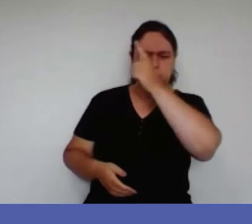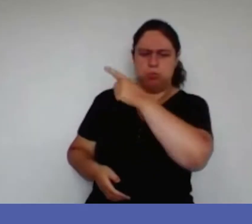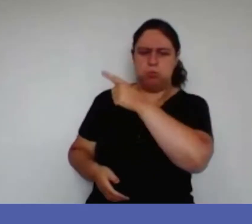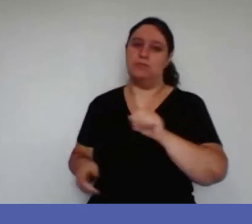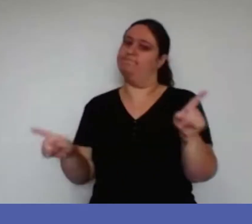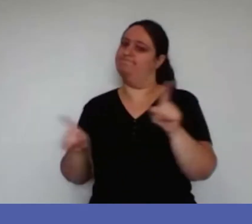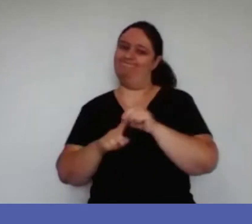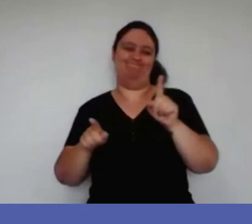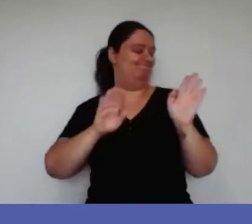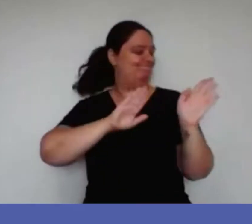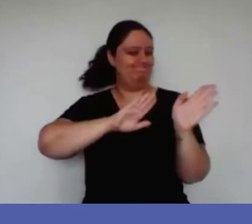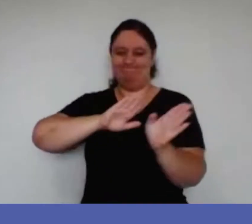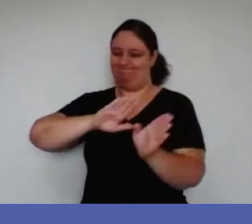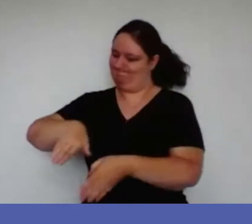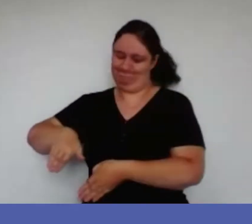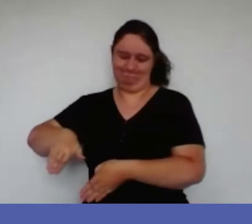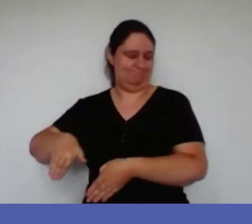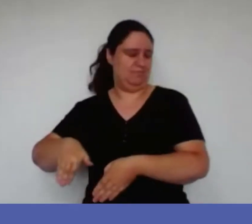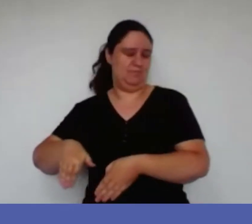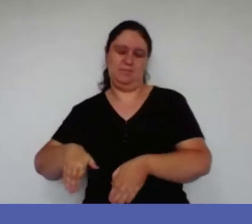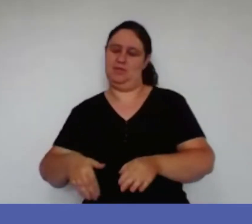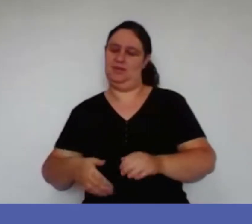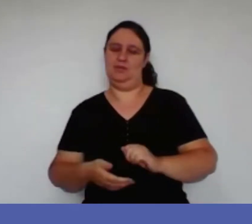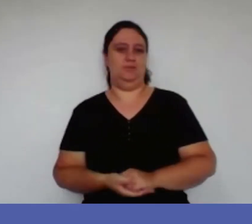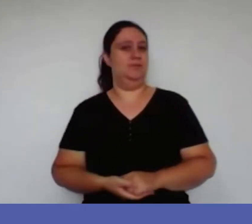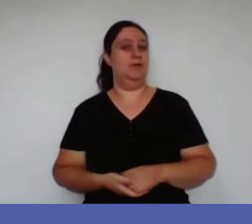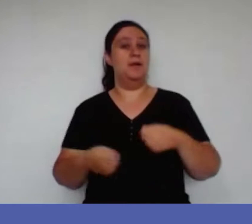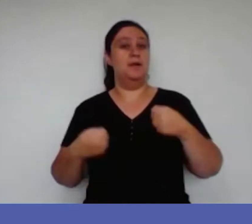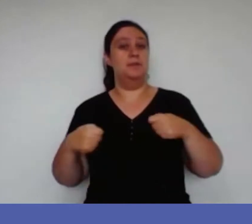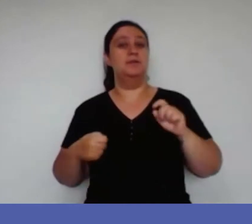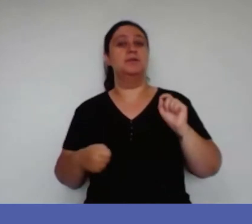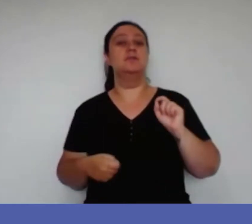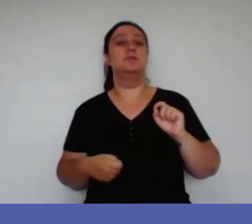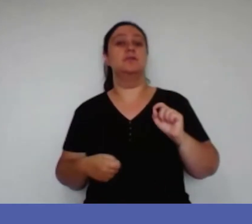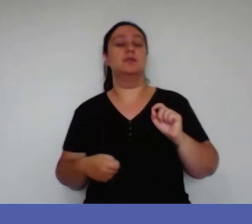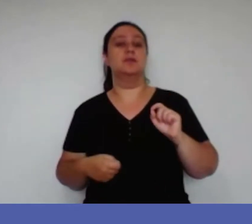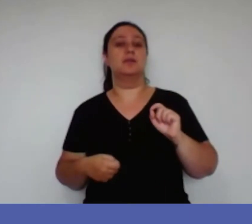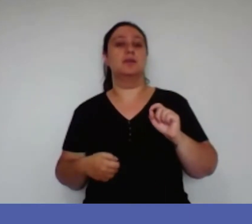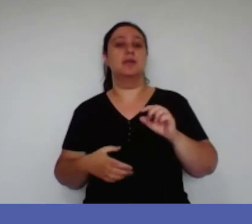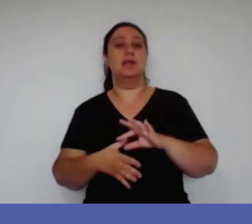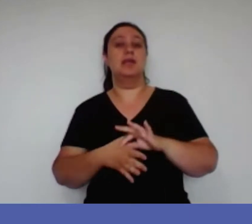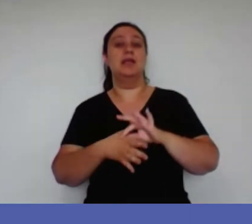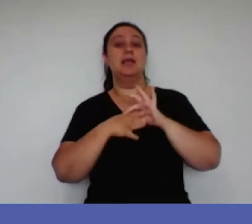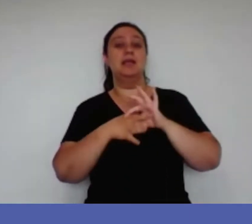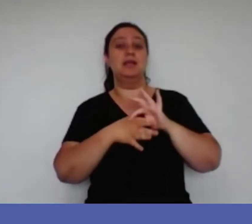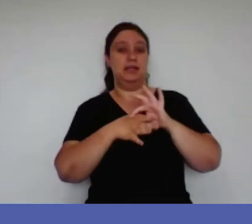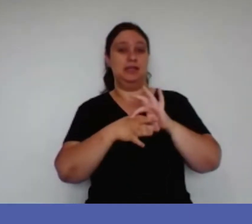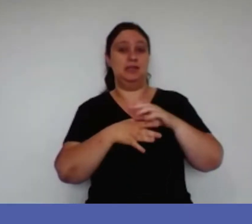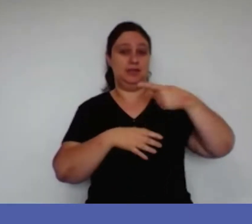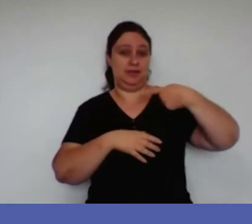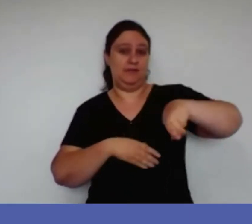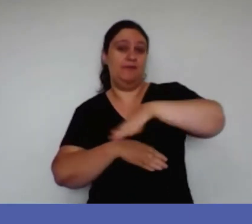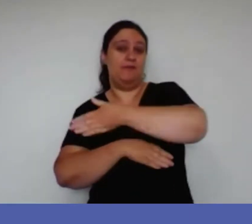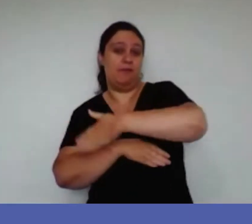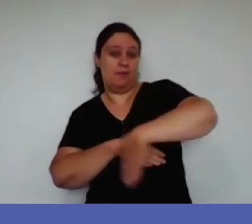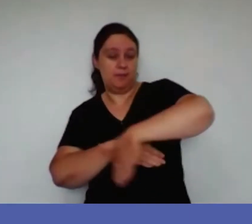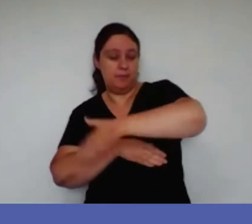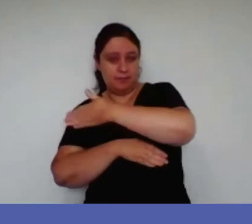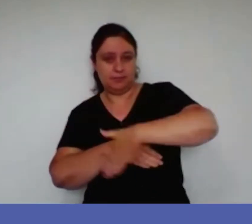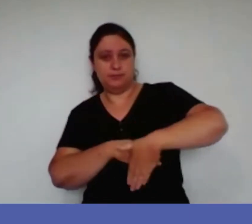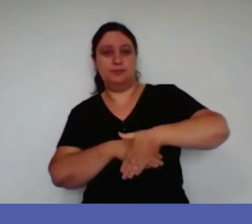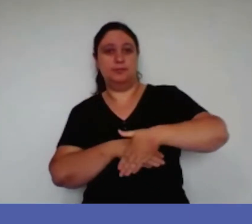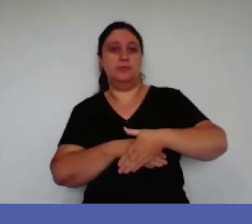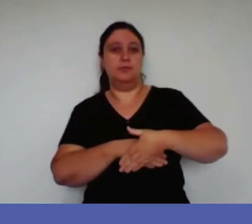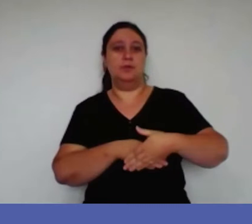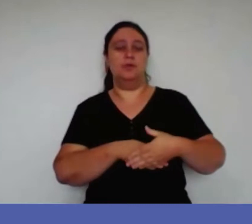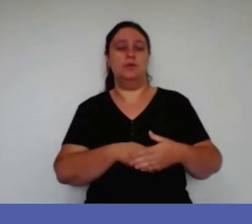conta mais. Eu preciso ser aquele líder que lidera os irmãos a sair nas ruas, pregar o evangelho,